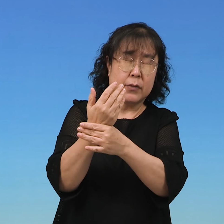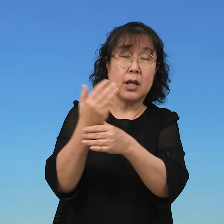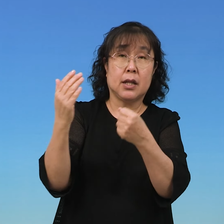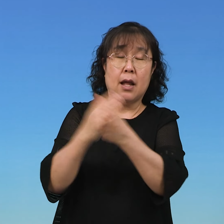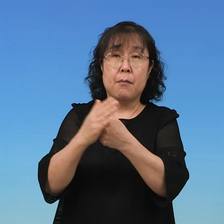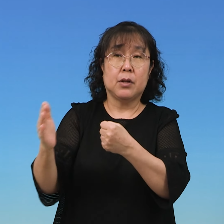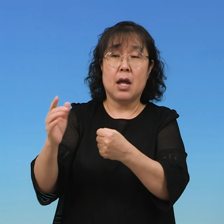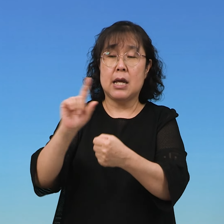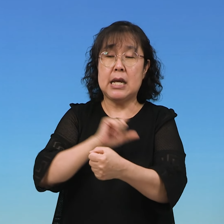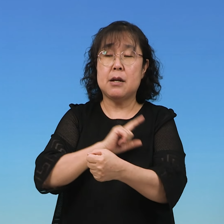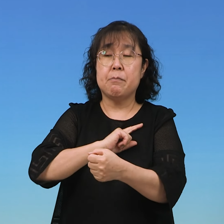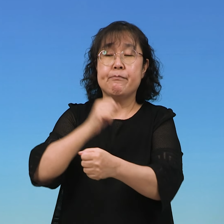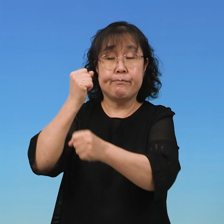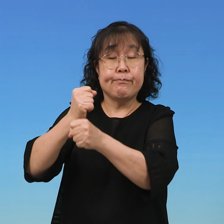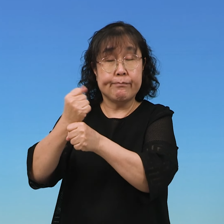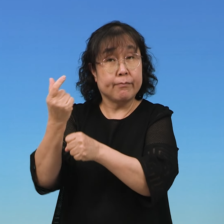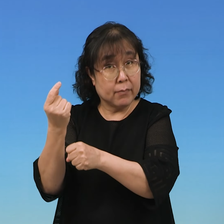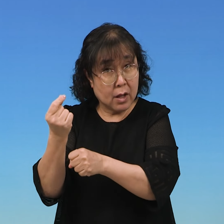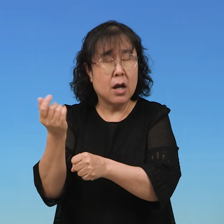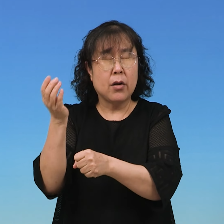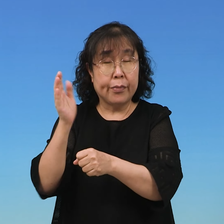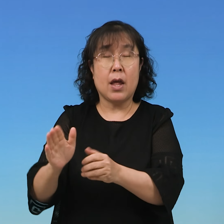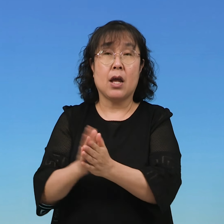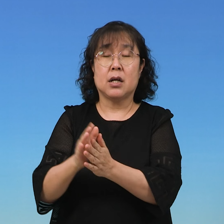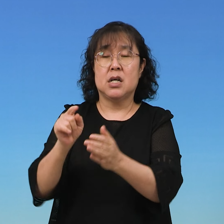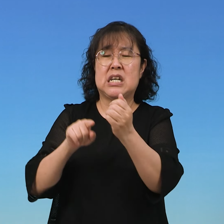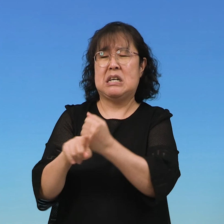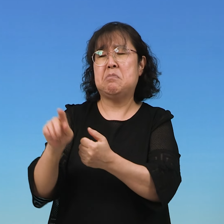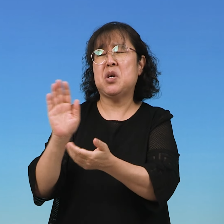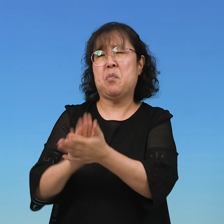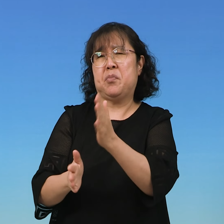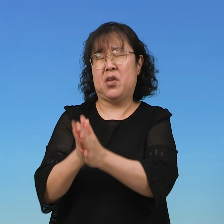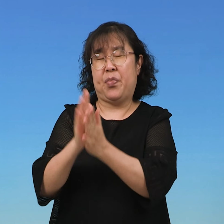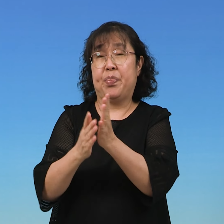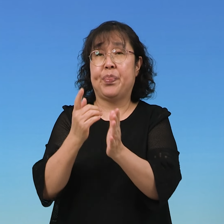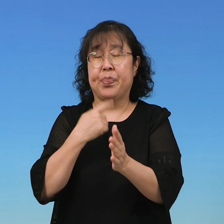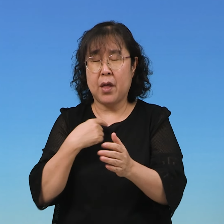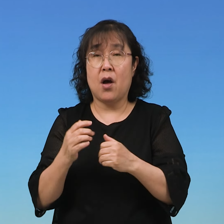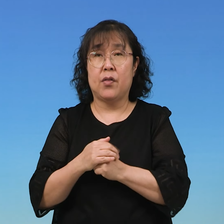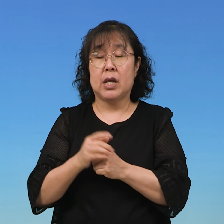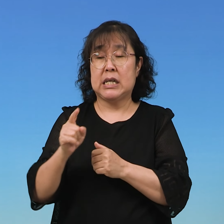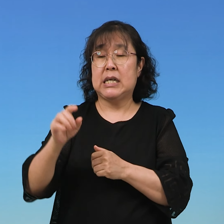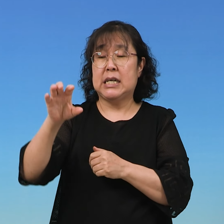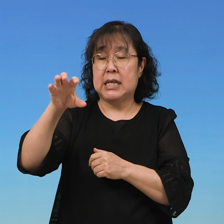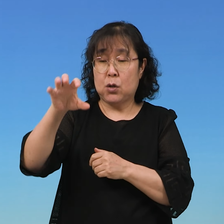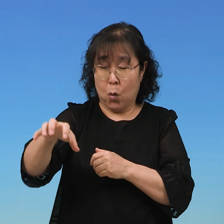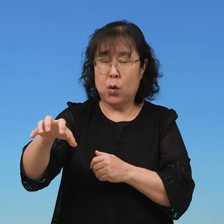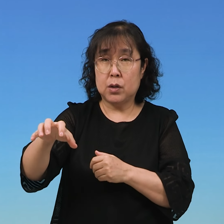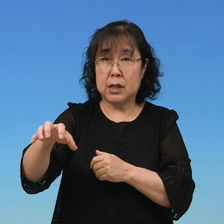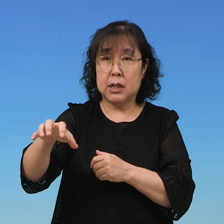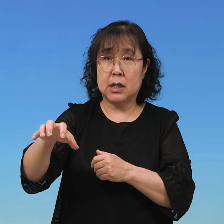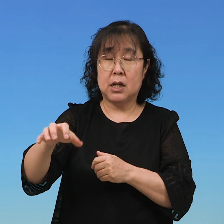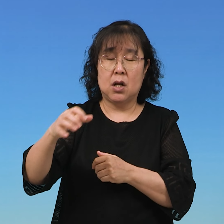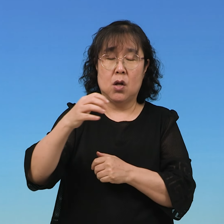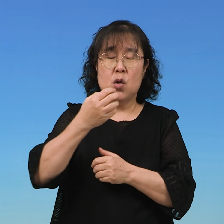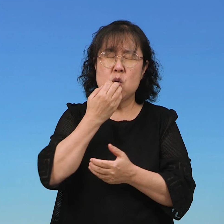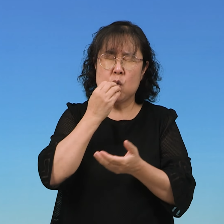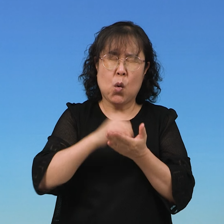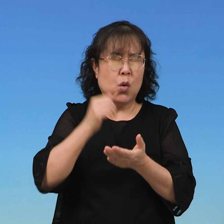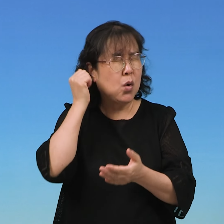있겠냐고요. 그런데 여러분, 그 의미 없던 살구나무, 그리고 자기 인생에서 지워버리고 싶은 그 지역, 그